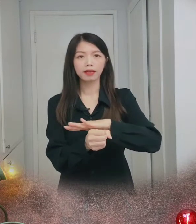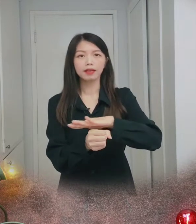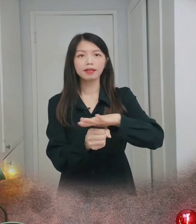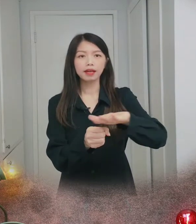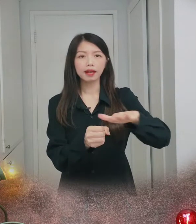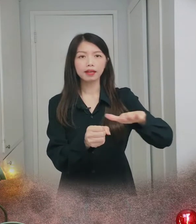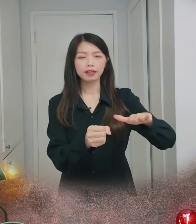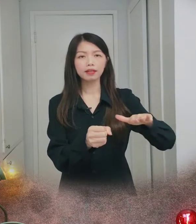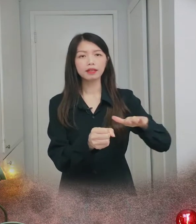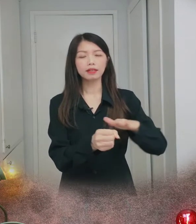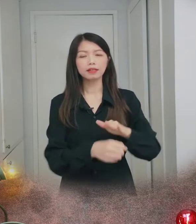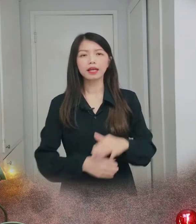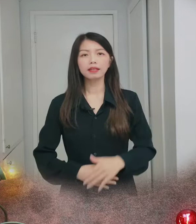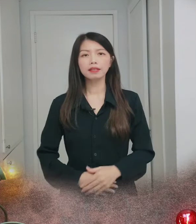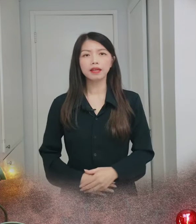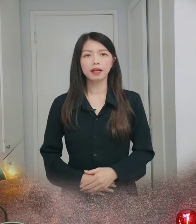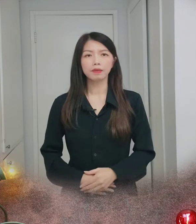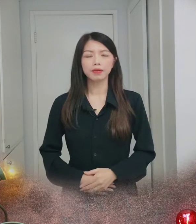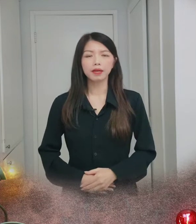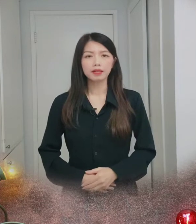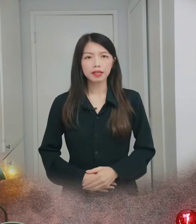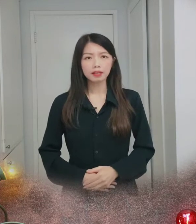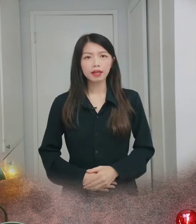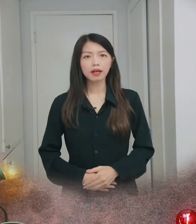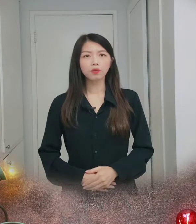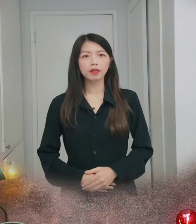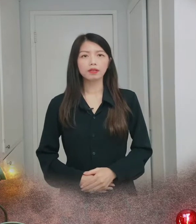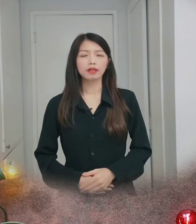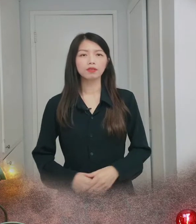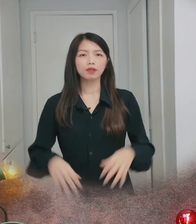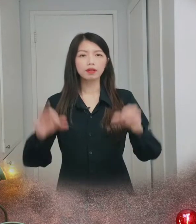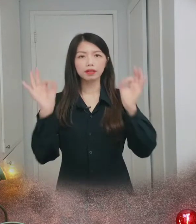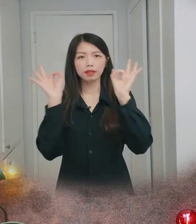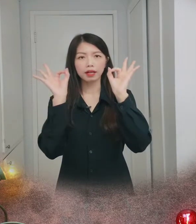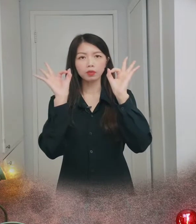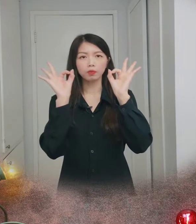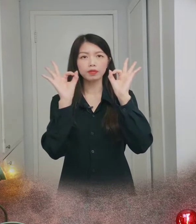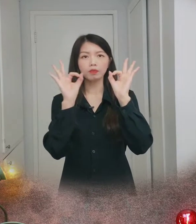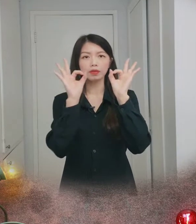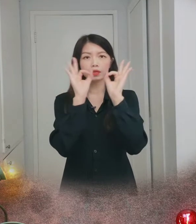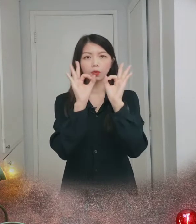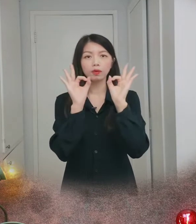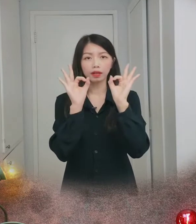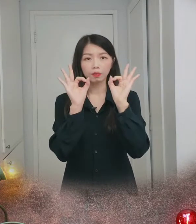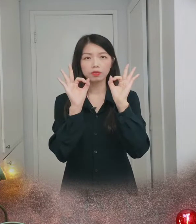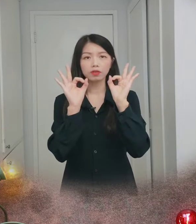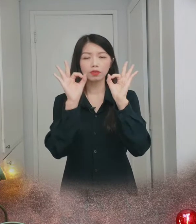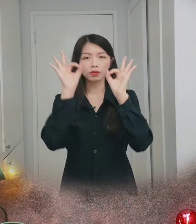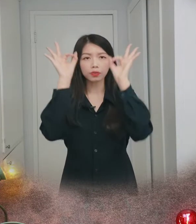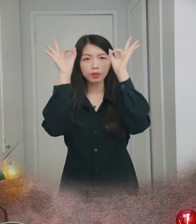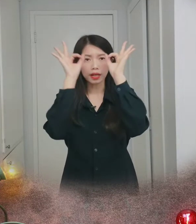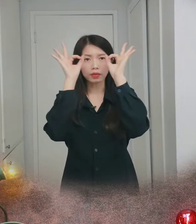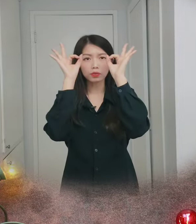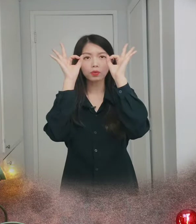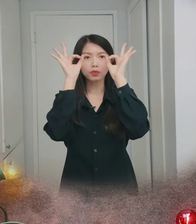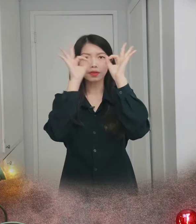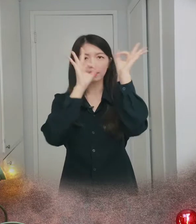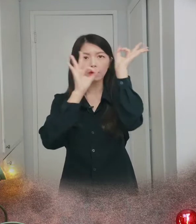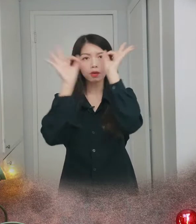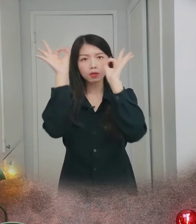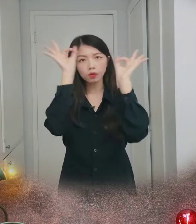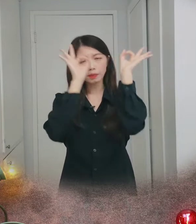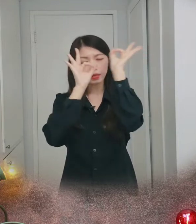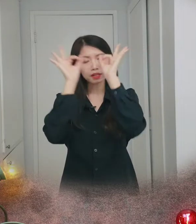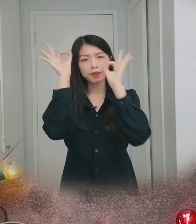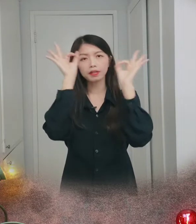사랑. 사랑을 찾는 사람. 찾다라고 한 뜻의 수어는 양손 엄지검지를 동그랗게 붙여주시고 양쪽 눈